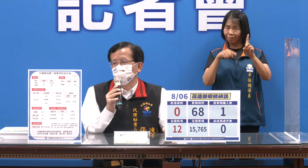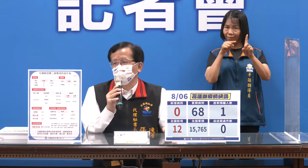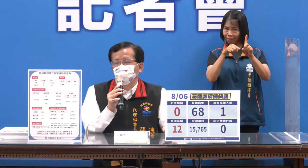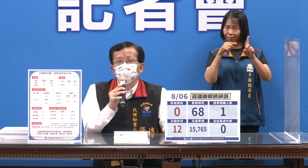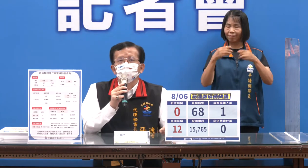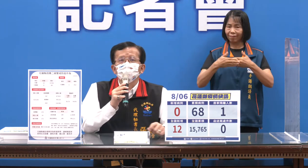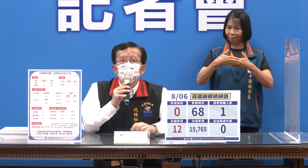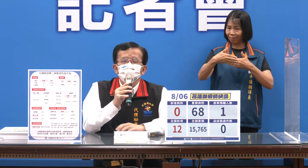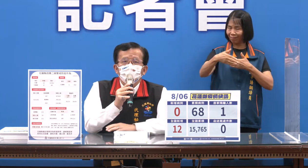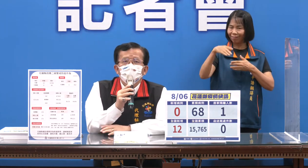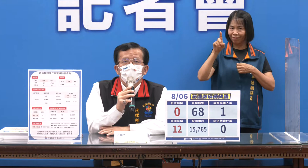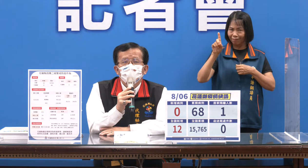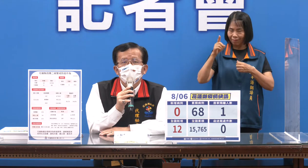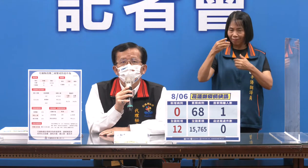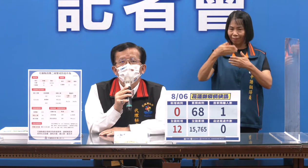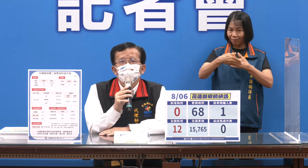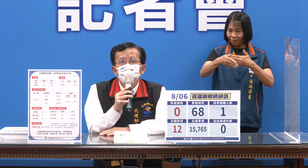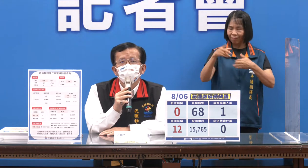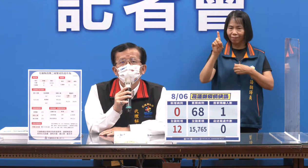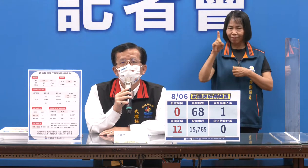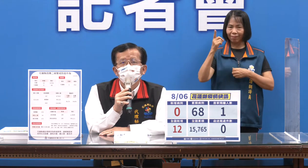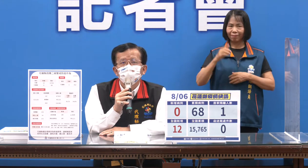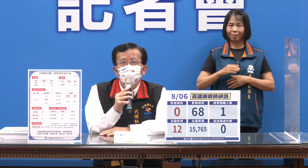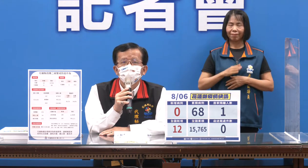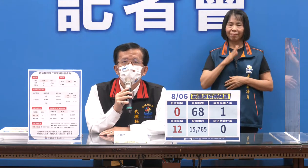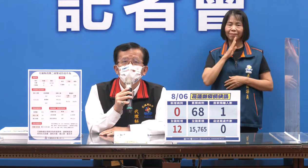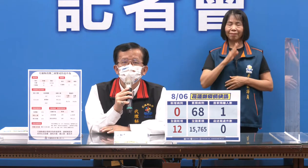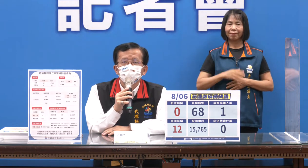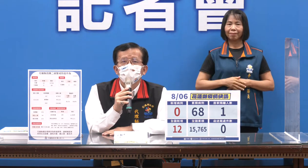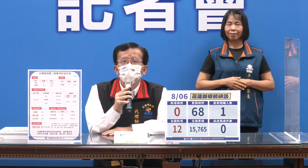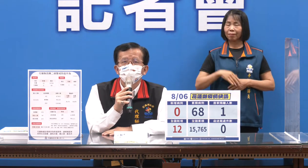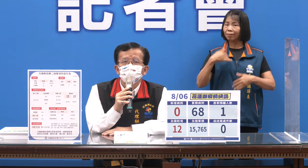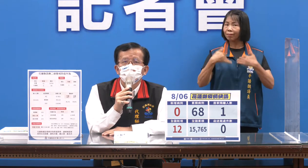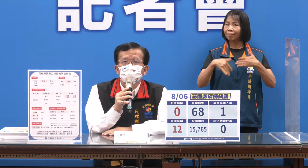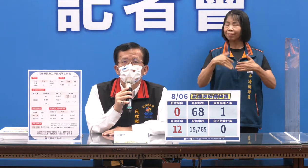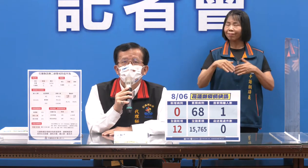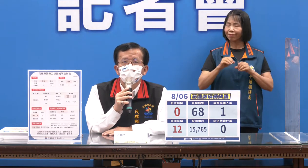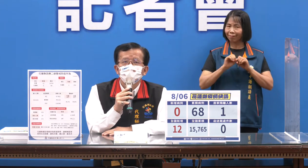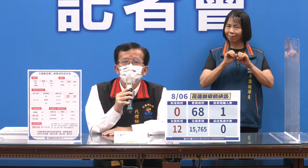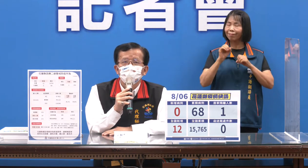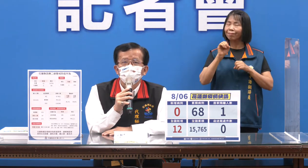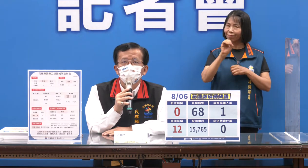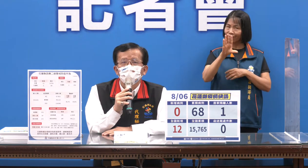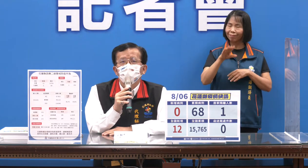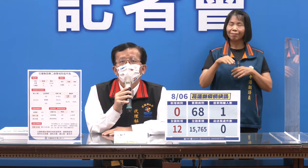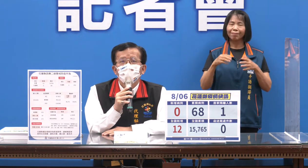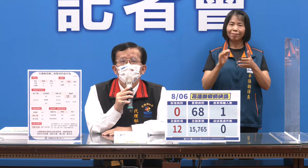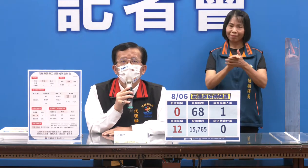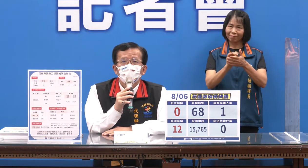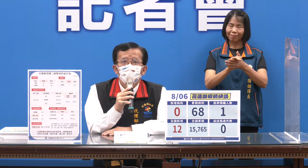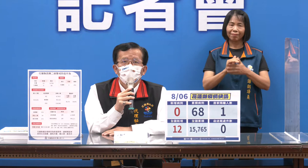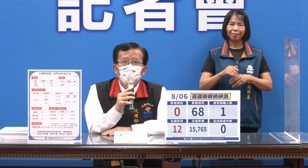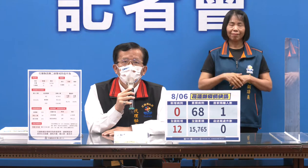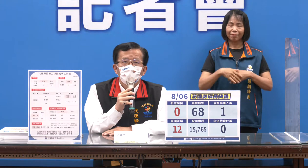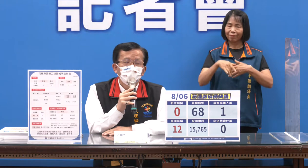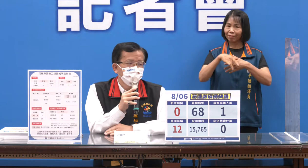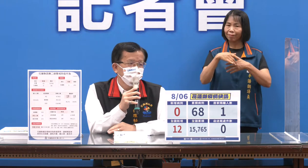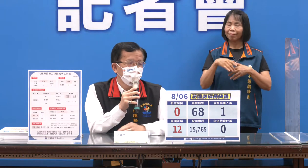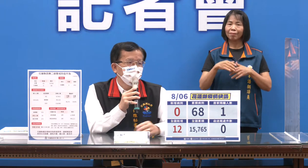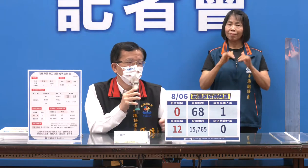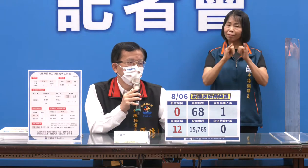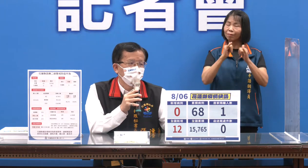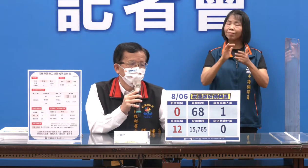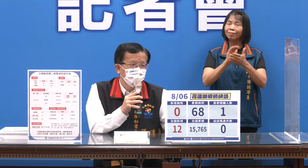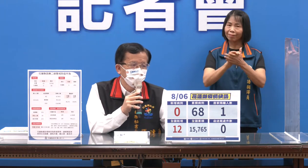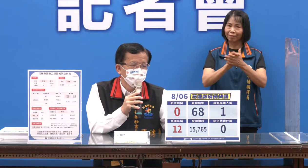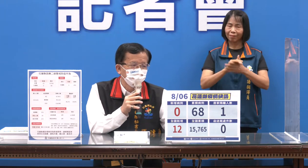他的原因。那我们非常高兴的要告诉我们的乡亲朋友，花莲